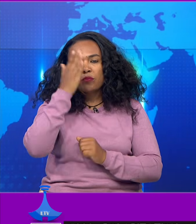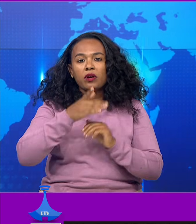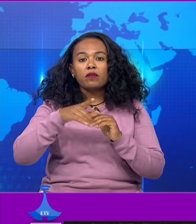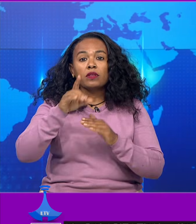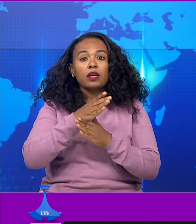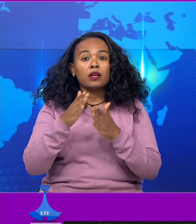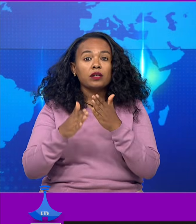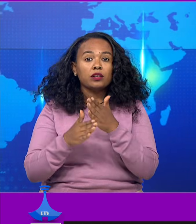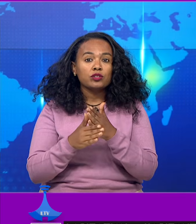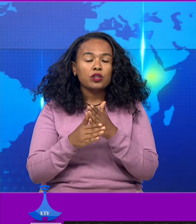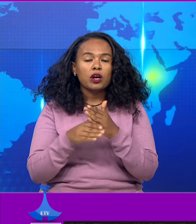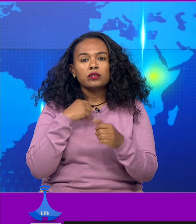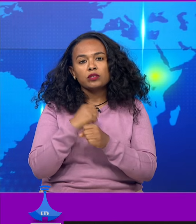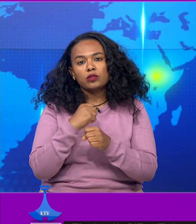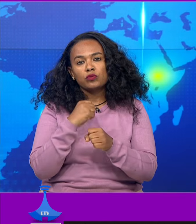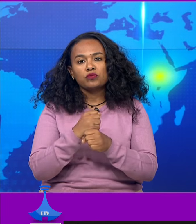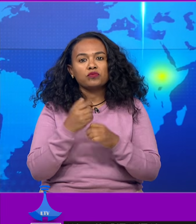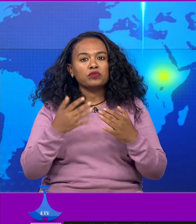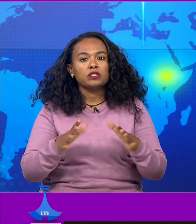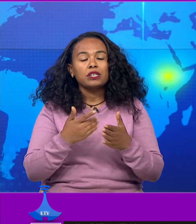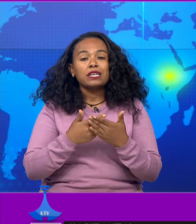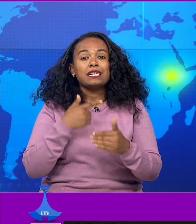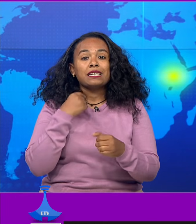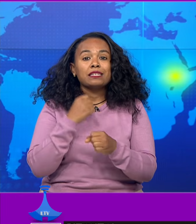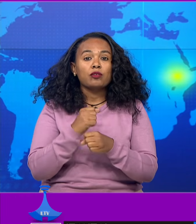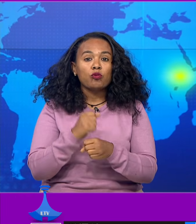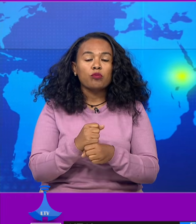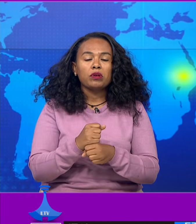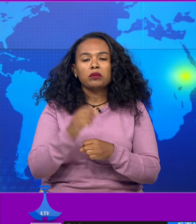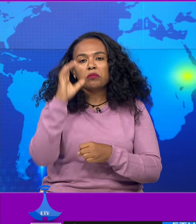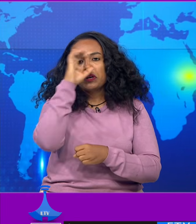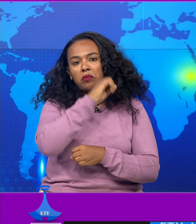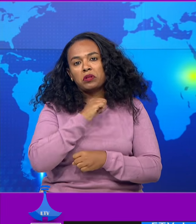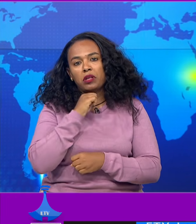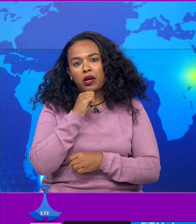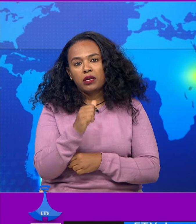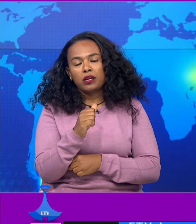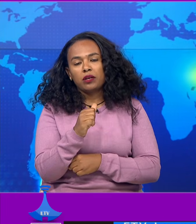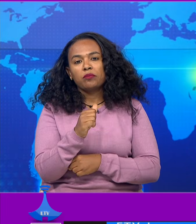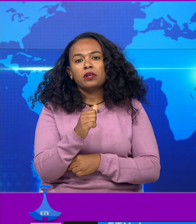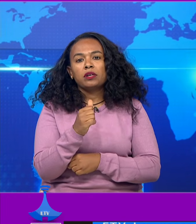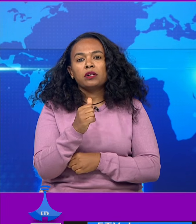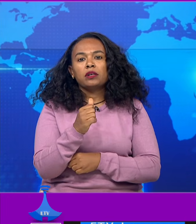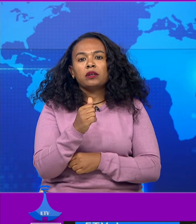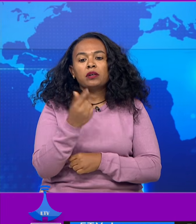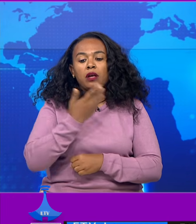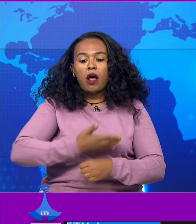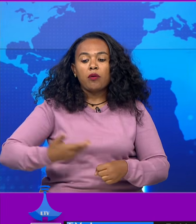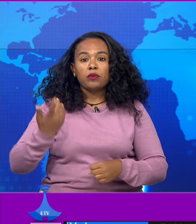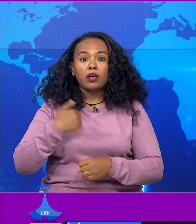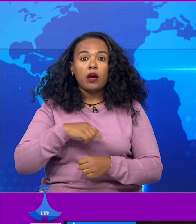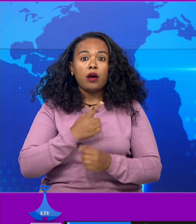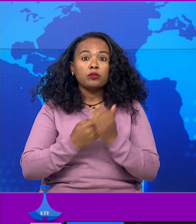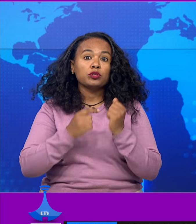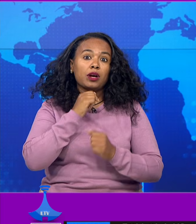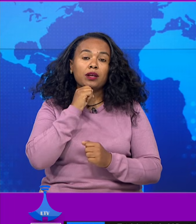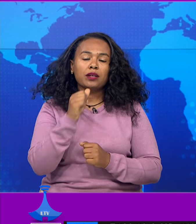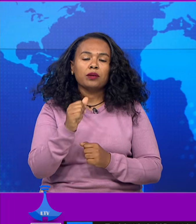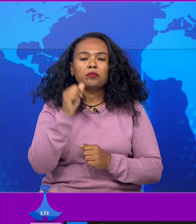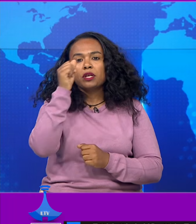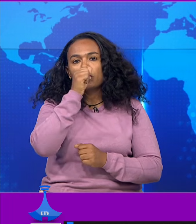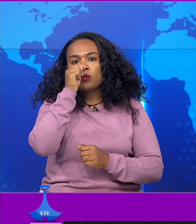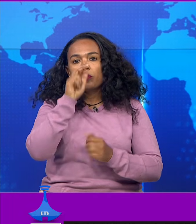ደረጃ ሰርተውባታል። ይሄን የሰሩባት በግምት አይደለም፣ ረሃብኛ ጋር ብቻ ስለሆነም አይደለም።